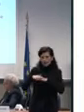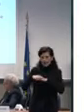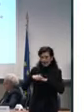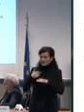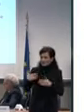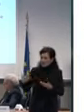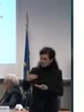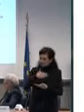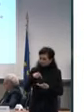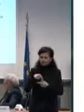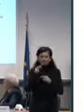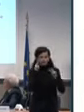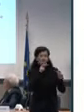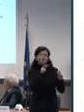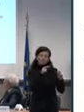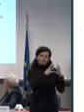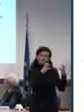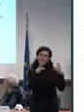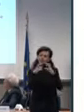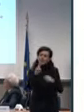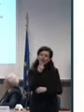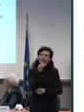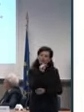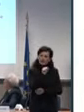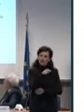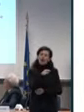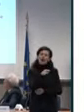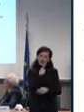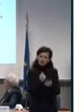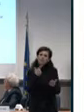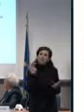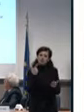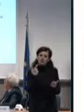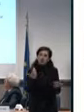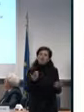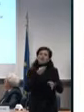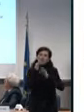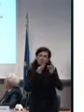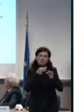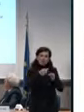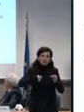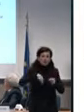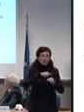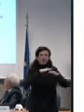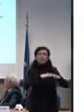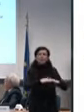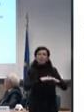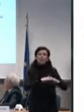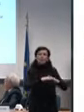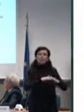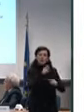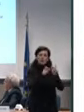a queste strutture sia estremamente importante perché va proprio nell'ottica di proteggere la parte più fragile della nostra